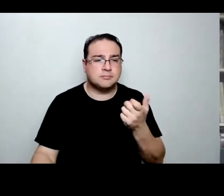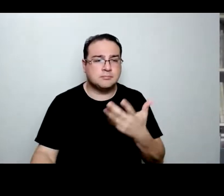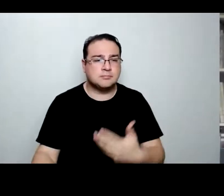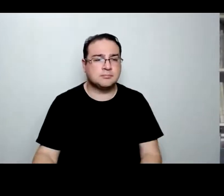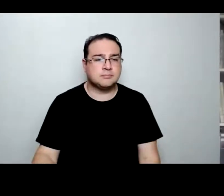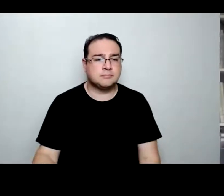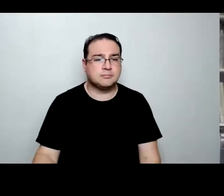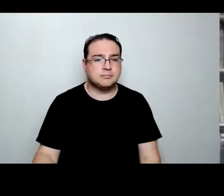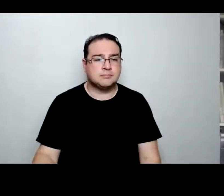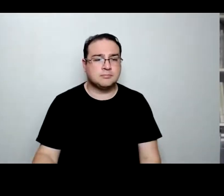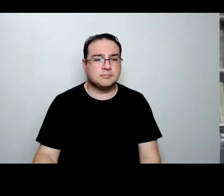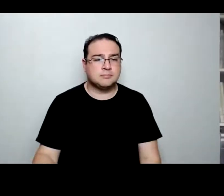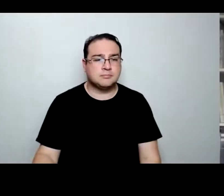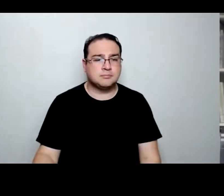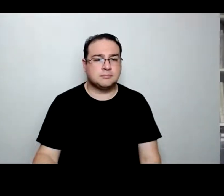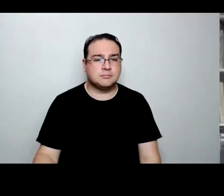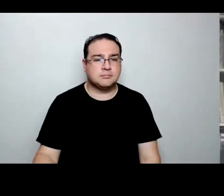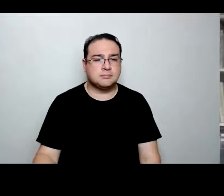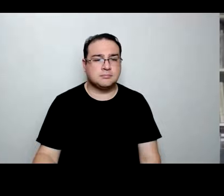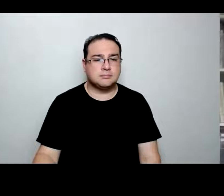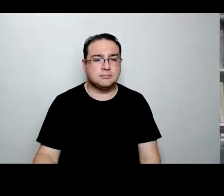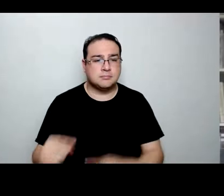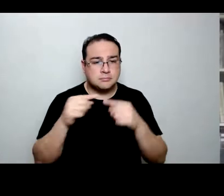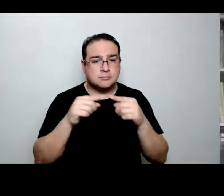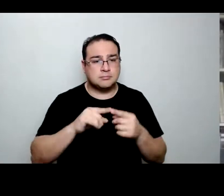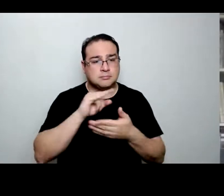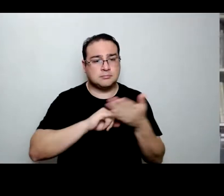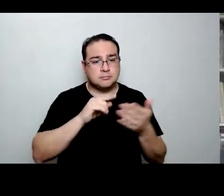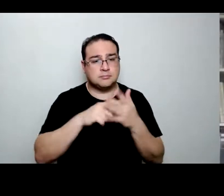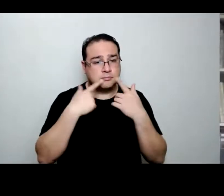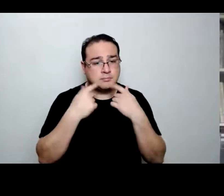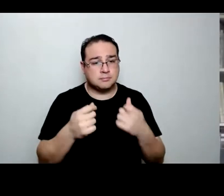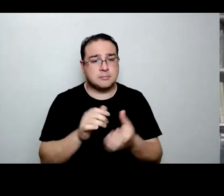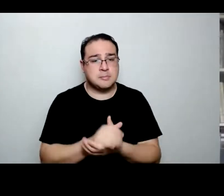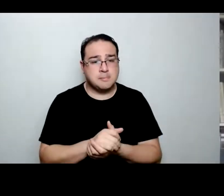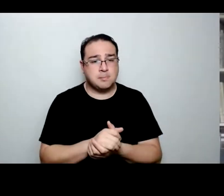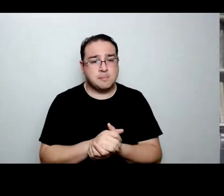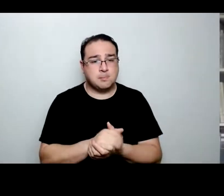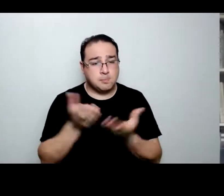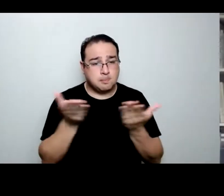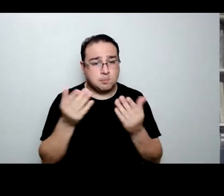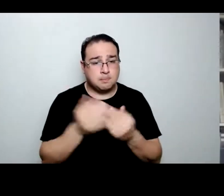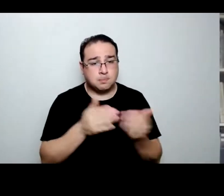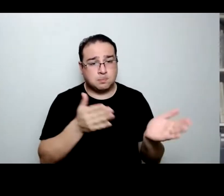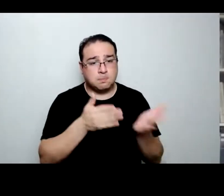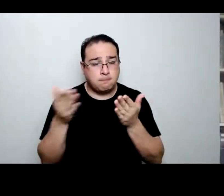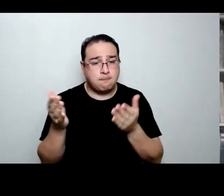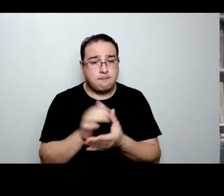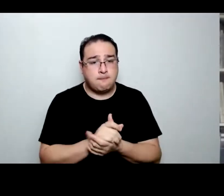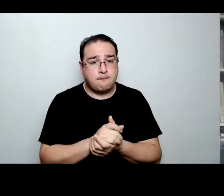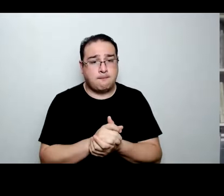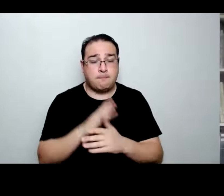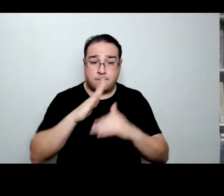da relação da lexicografia com a documentação linguística. E agora eu queria passar